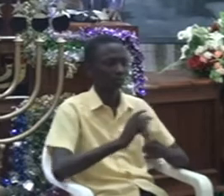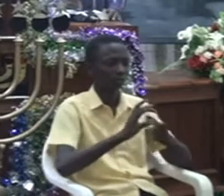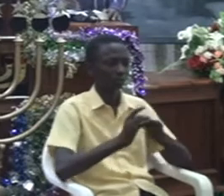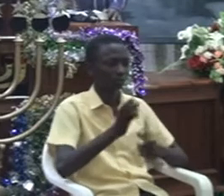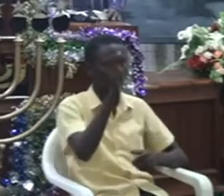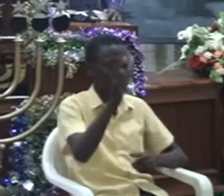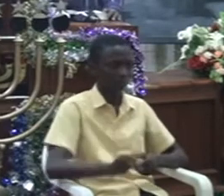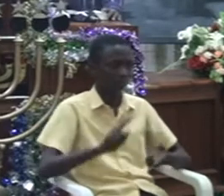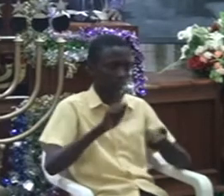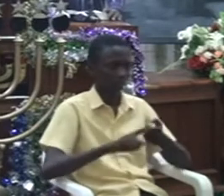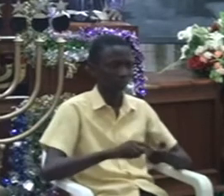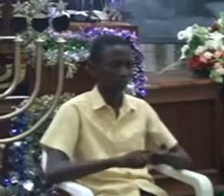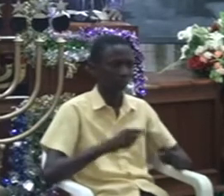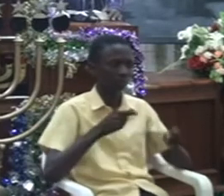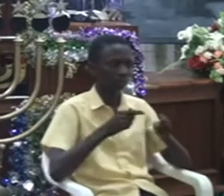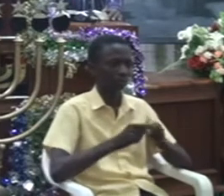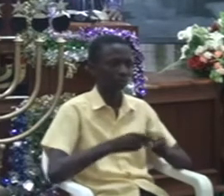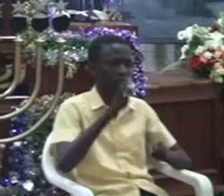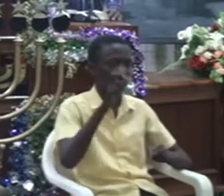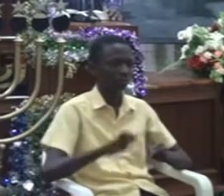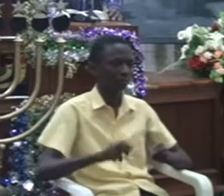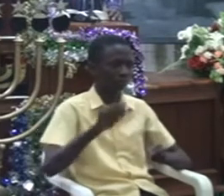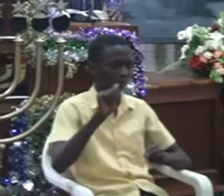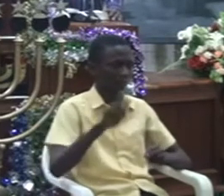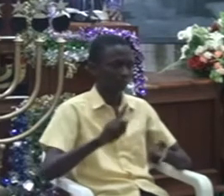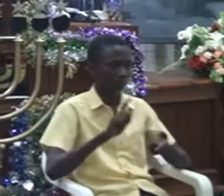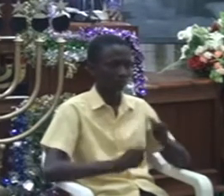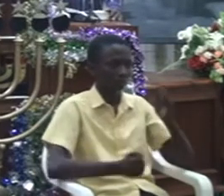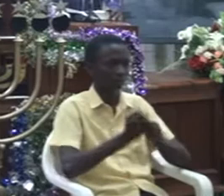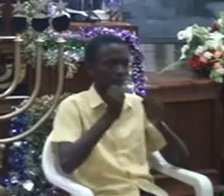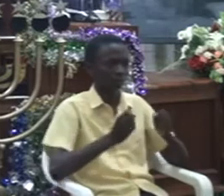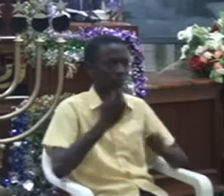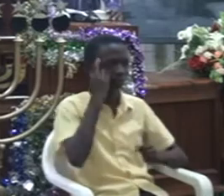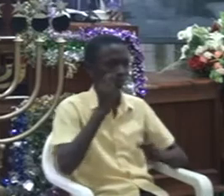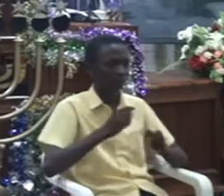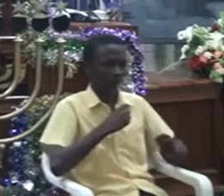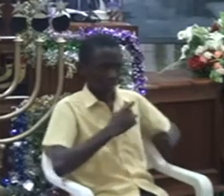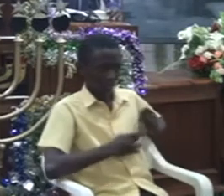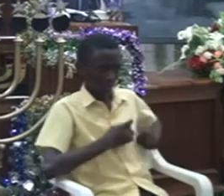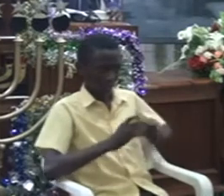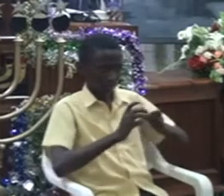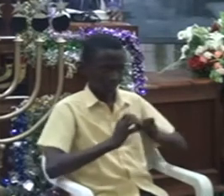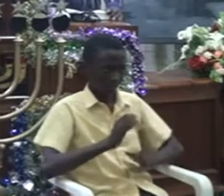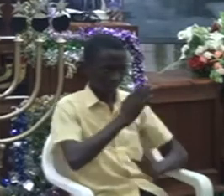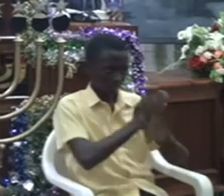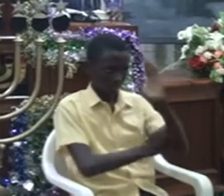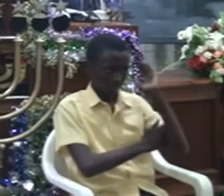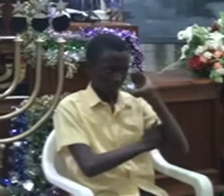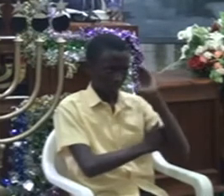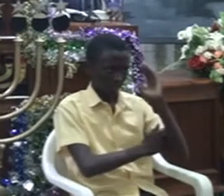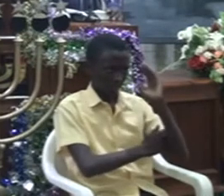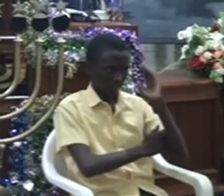shairi inasema, kumstari ya 15 tu, à plus forte raison la grâce de Dieu. Inasema mara ngapi